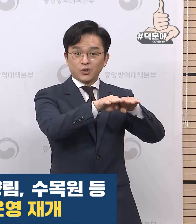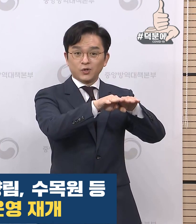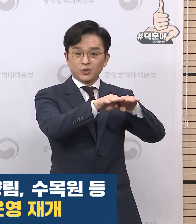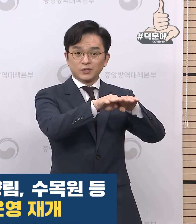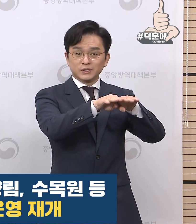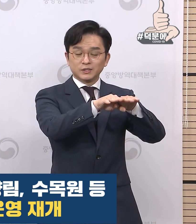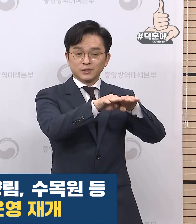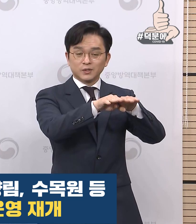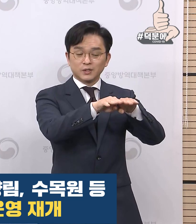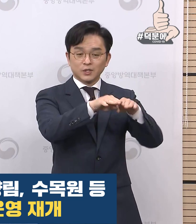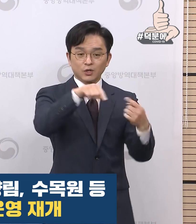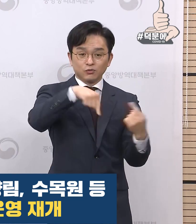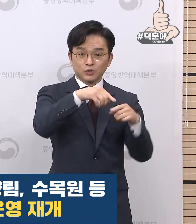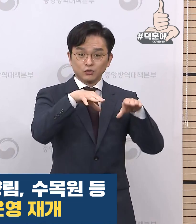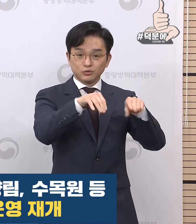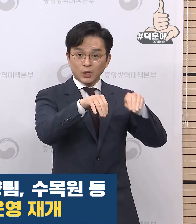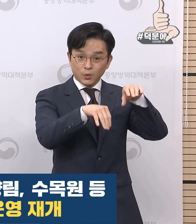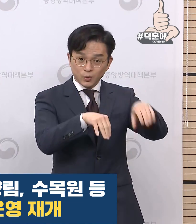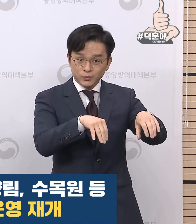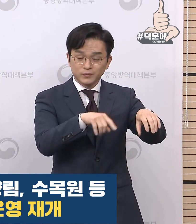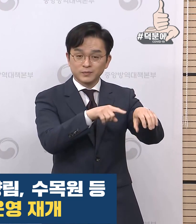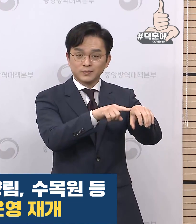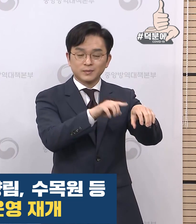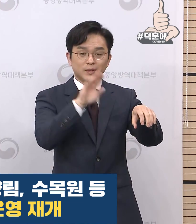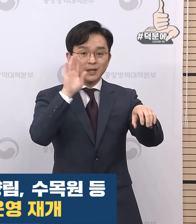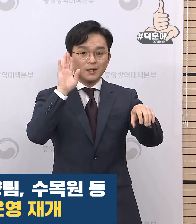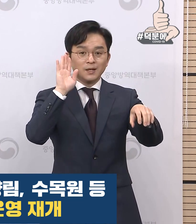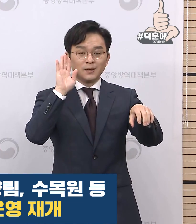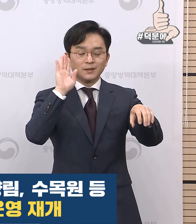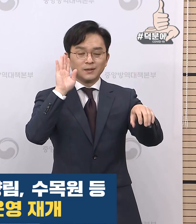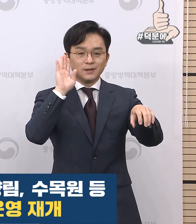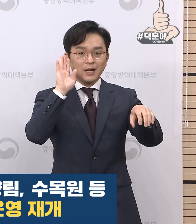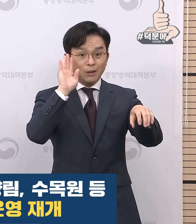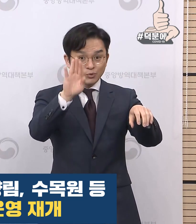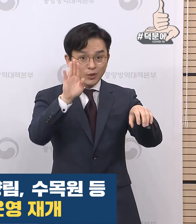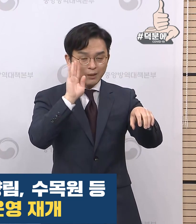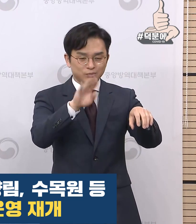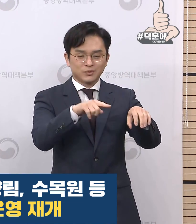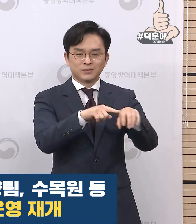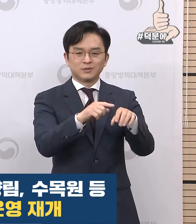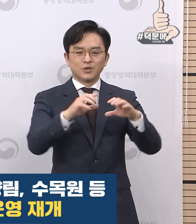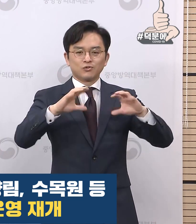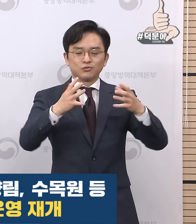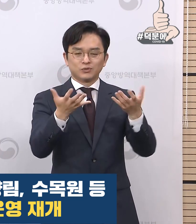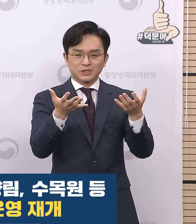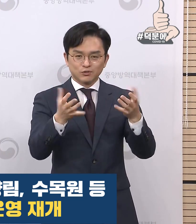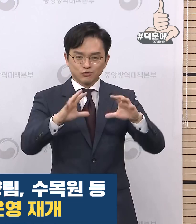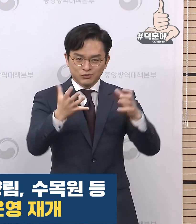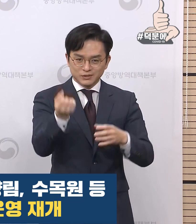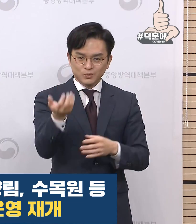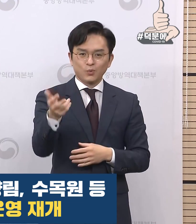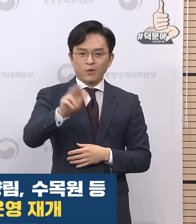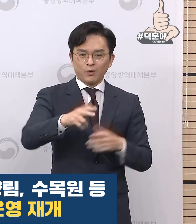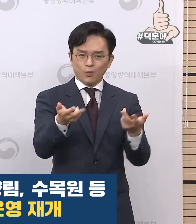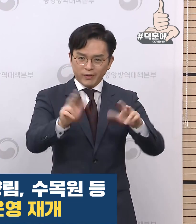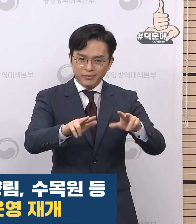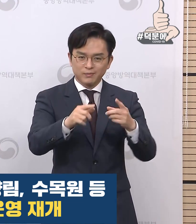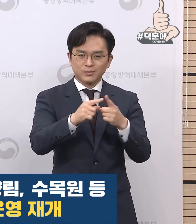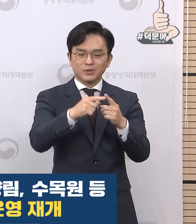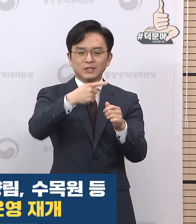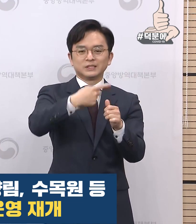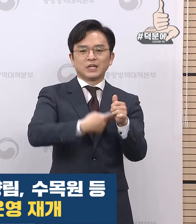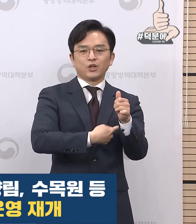실외의 활동이면서 분산된 위험도가 상대적으로 낮은 국립공원, 자연휴양림, 수목원